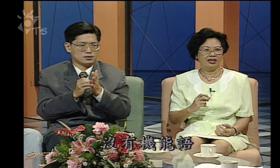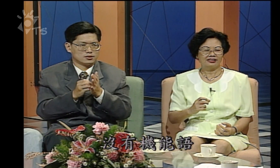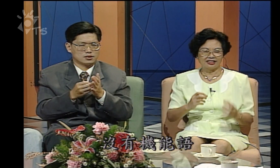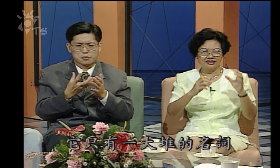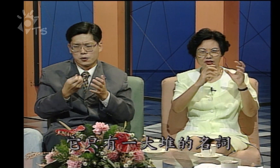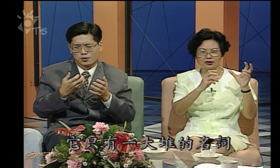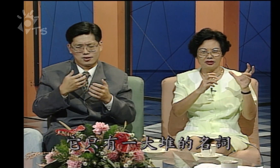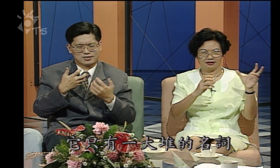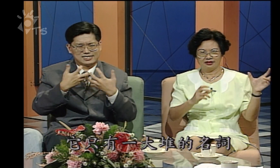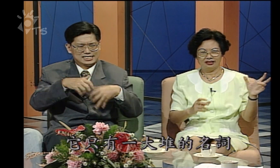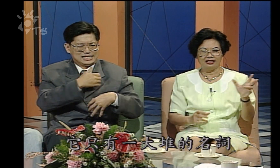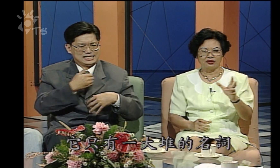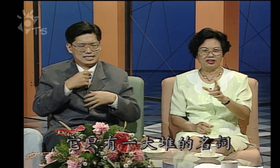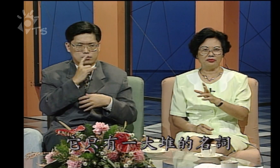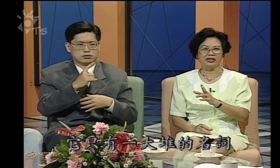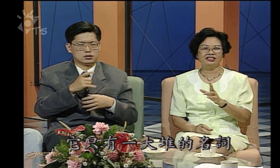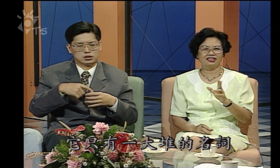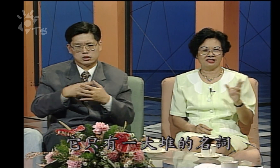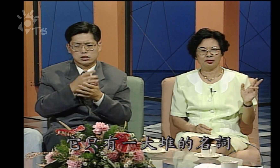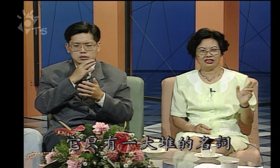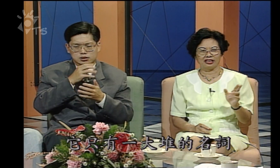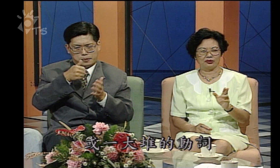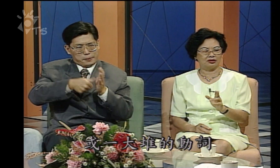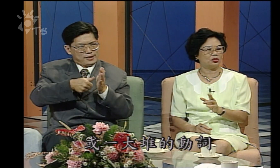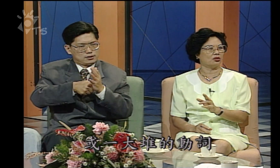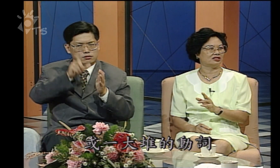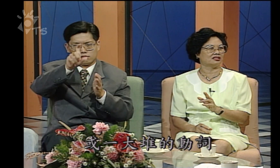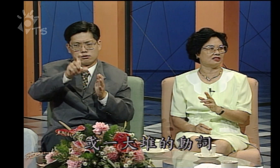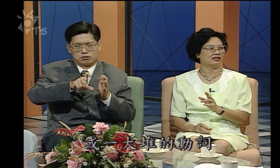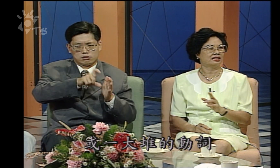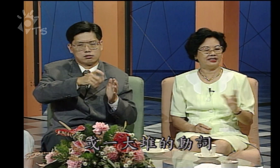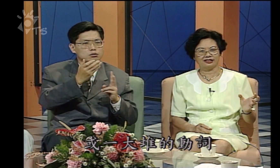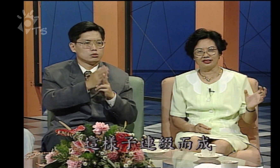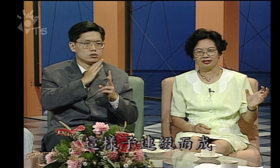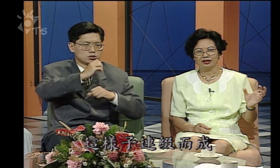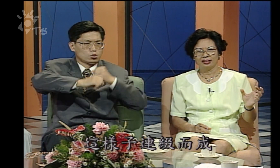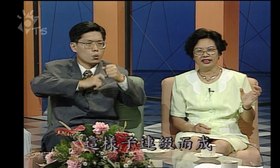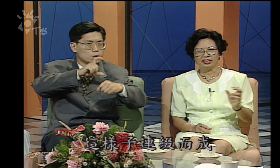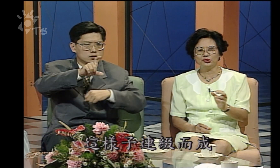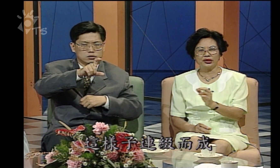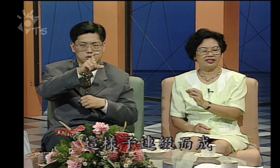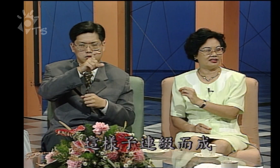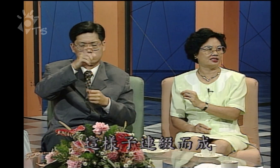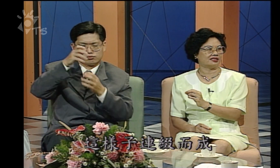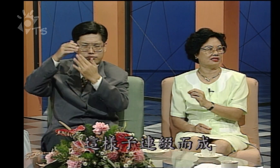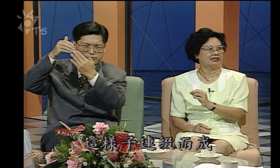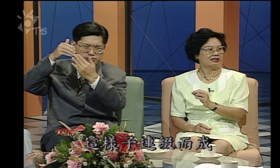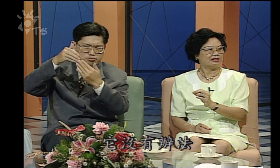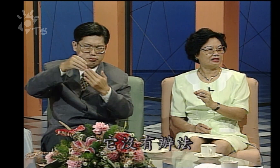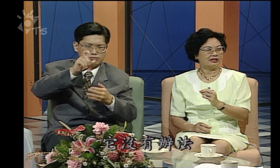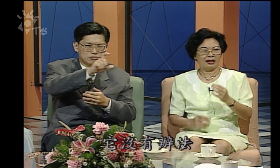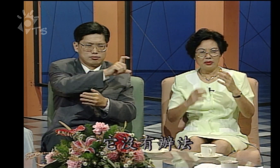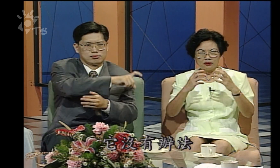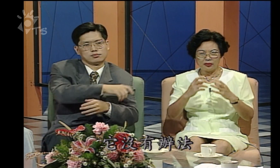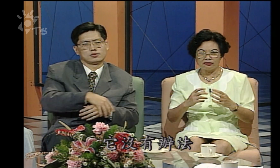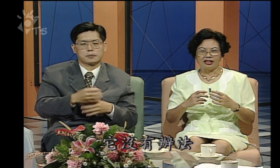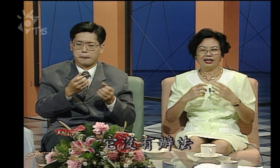它只有一大堆的名词或一大堆的动词，这样子连缀而成。那它没有办法按